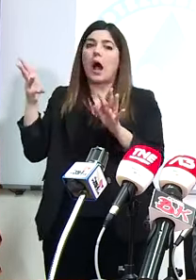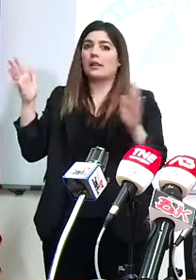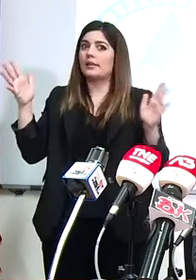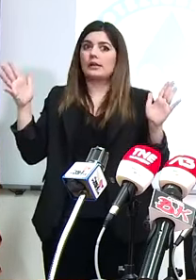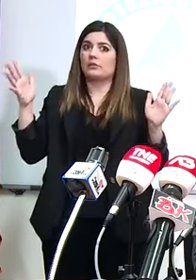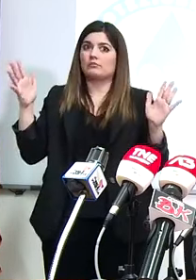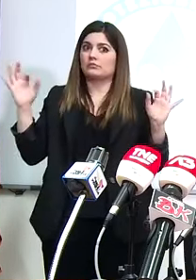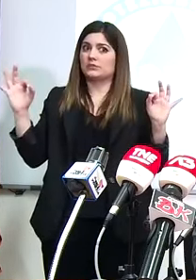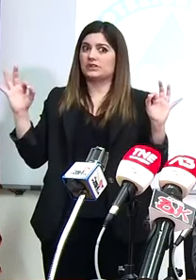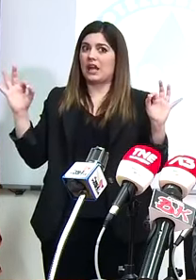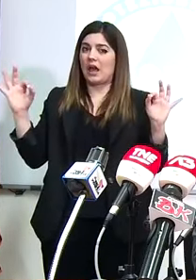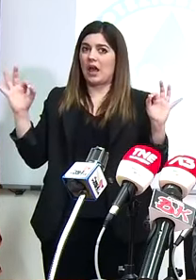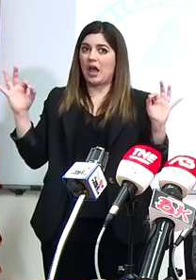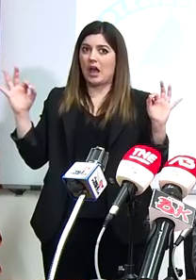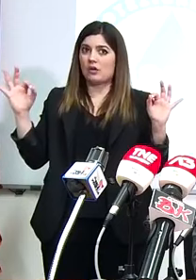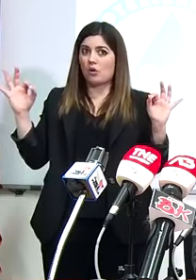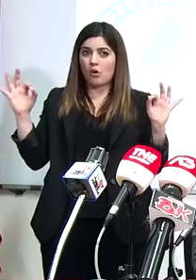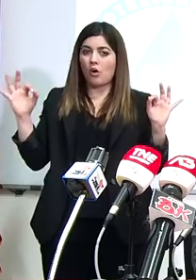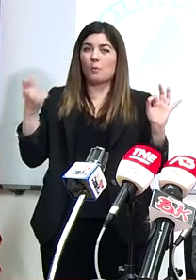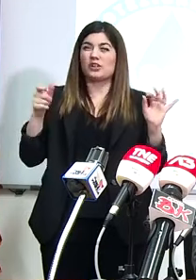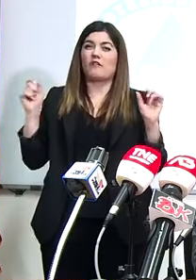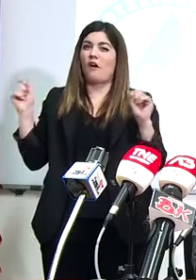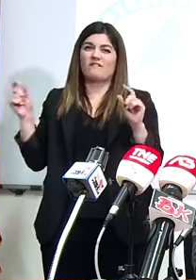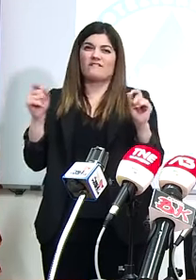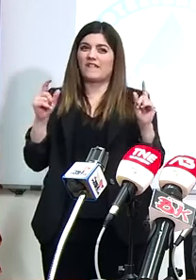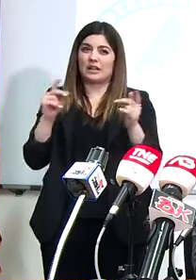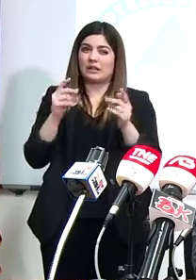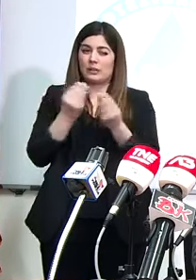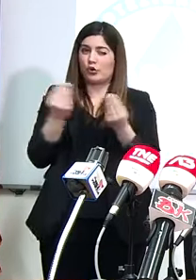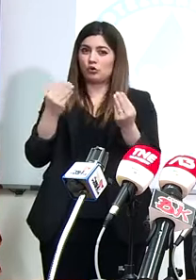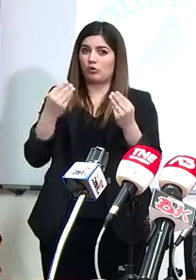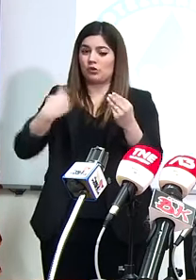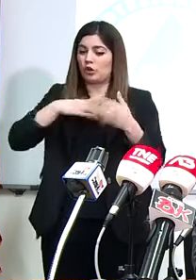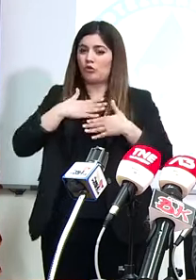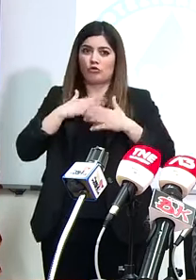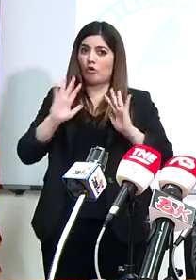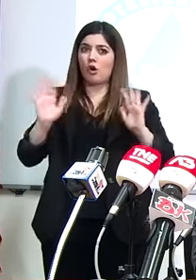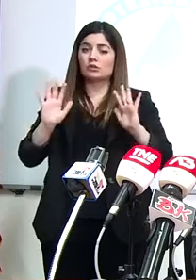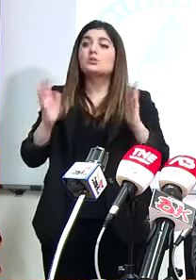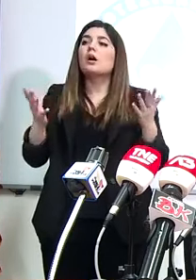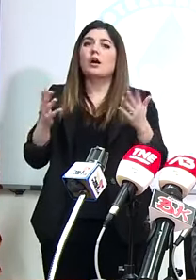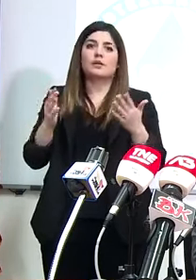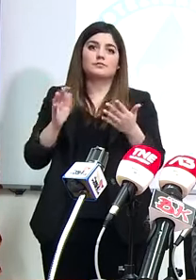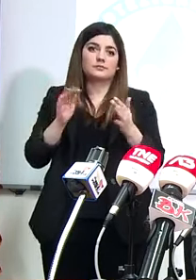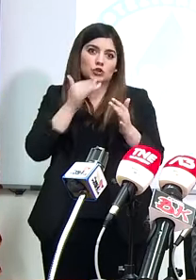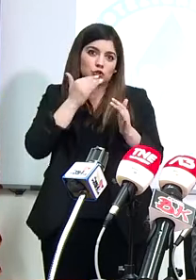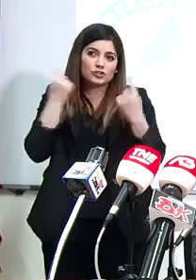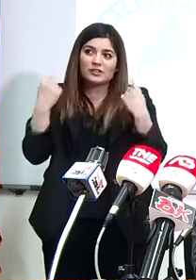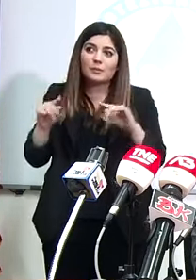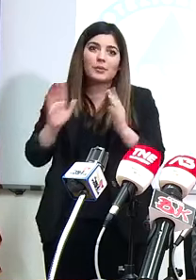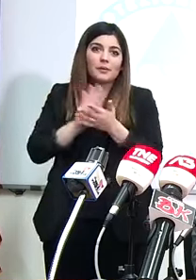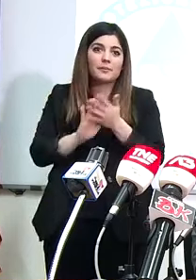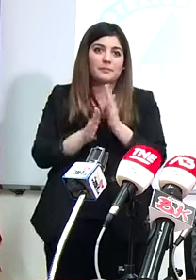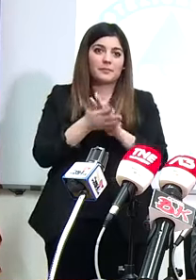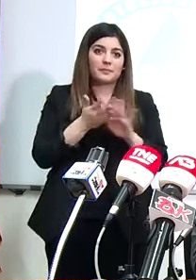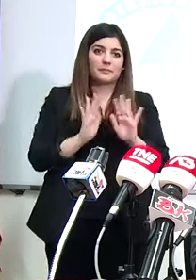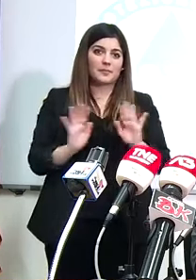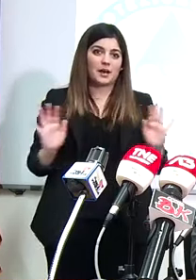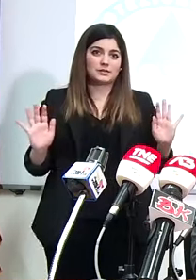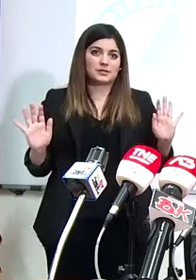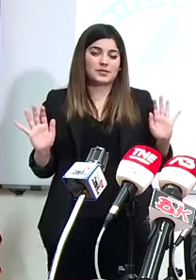la scusa tutti i delinquenti vendono prodotti che non sono nostri bastava questo era finita però come